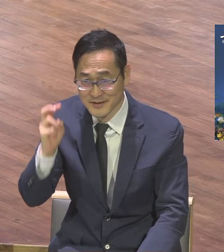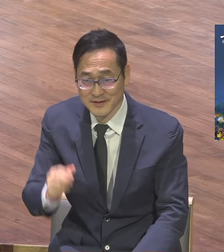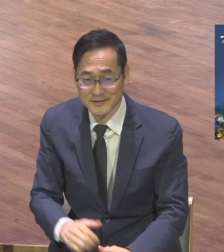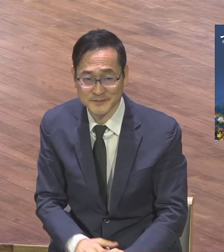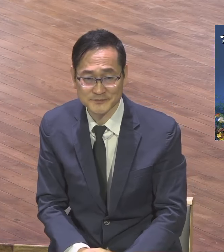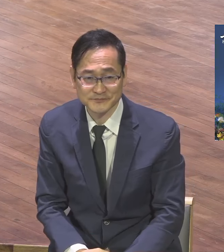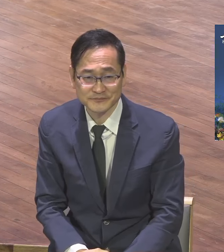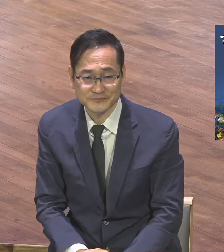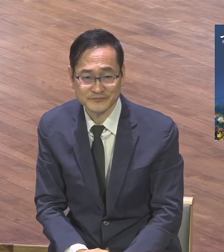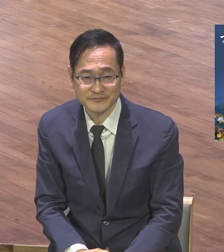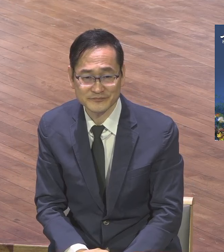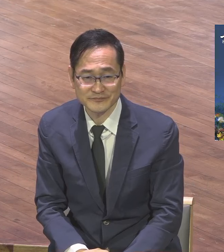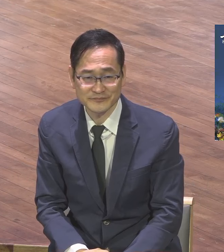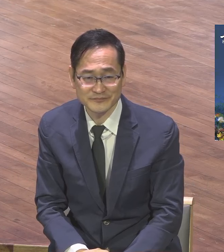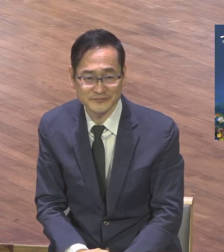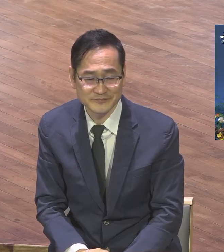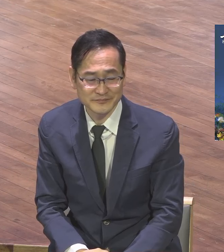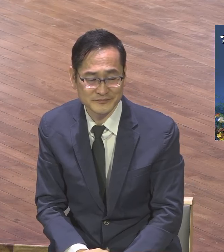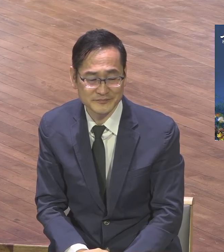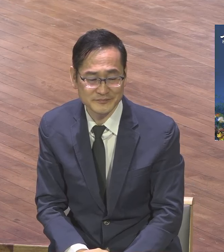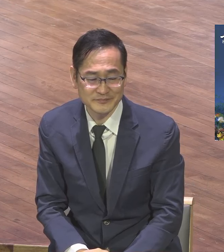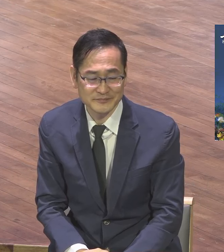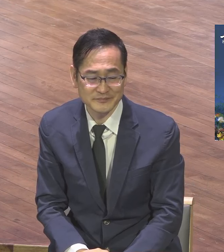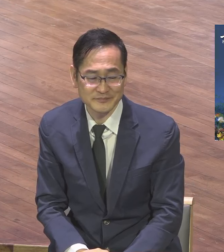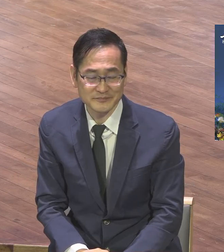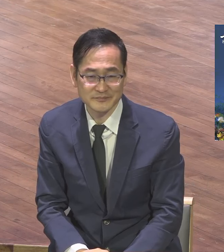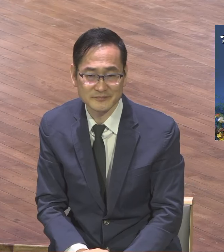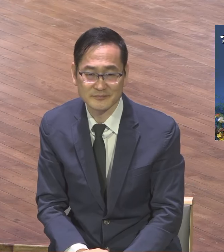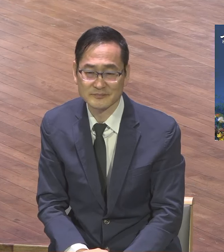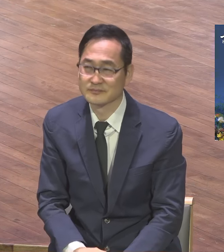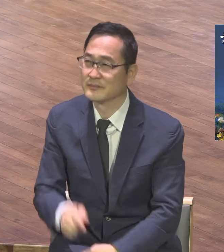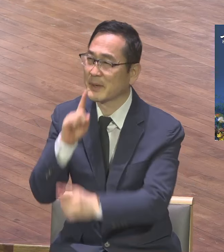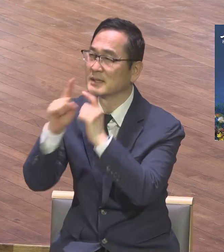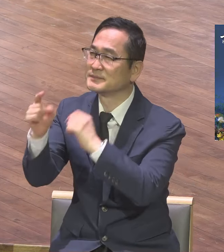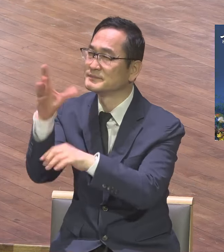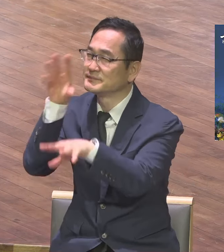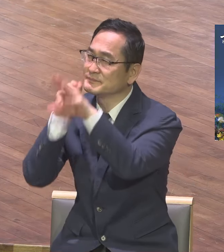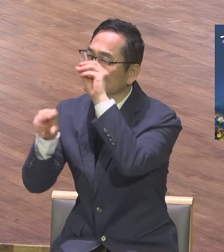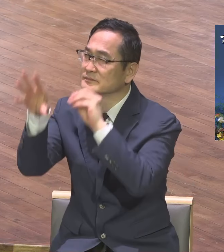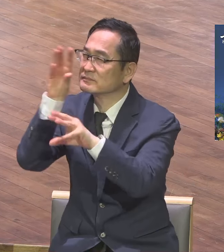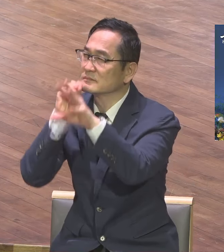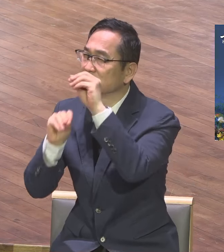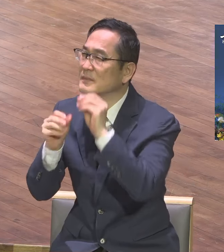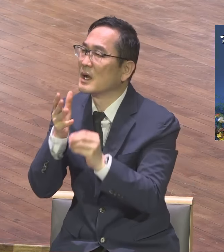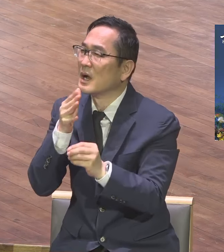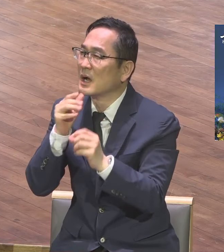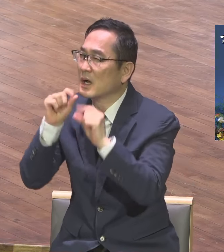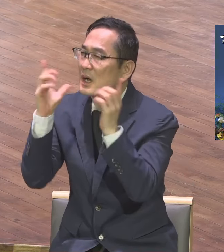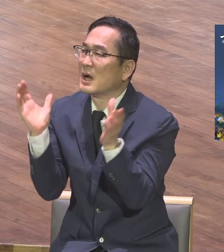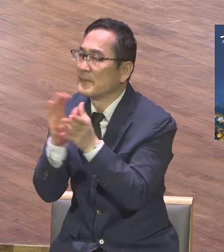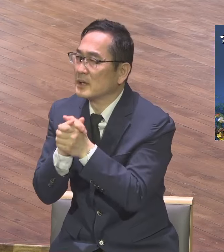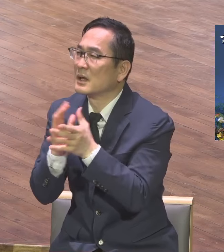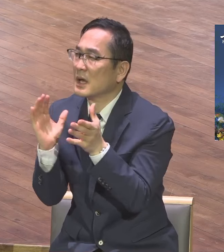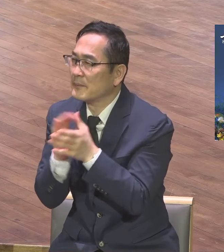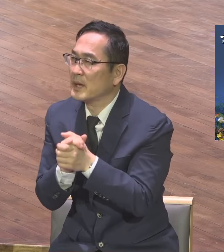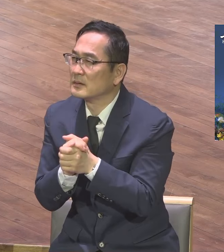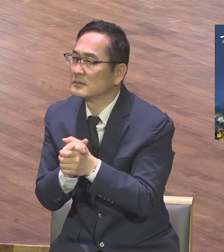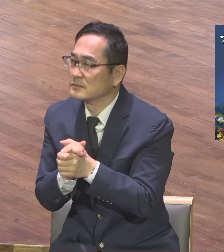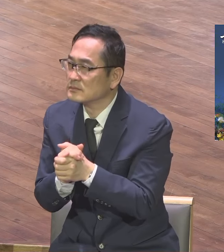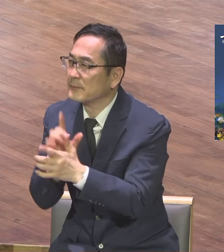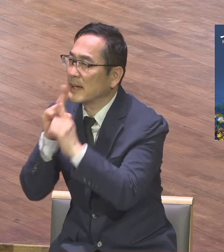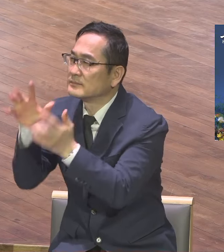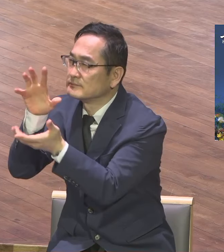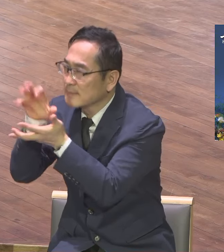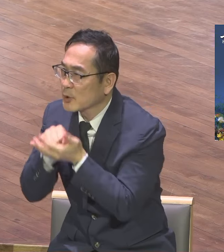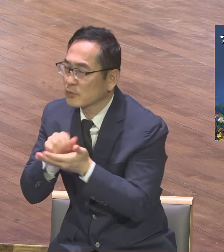기독교 종교생활에서 진짜 제자의 삶으로 바뀔 때 하루 종일, 일주일 내내 거의 24시간 말씀 듣고